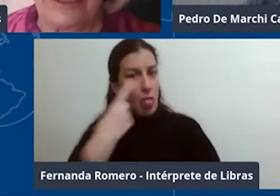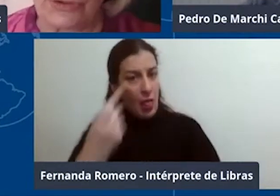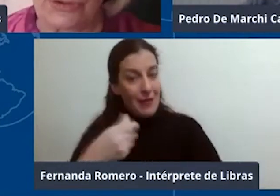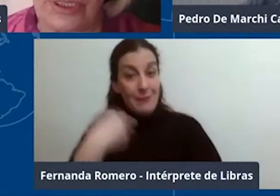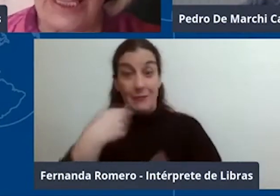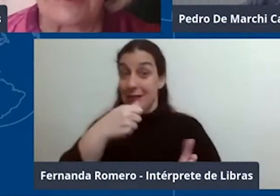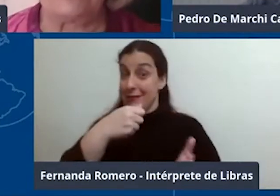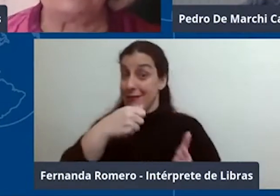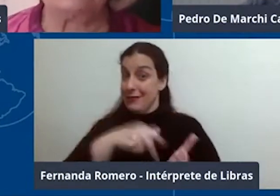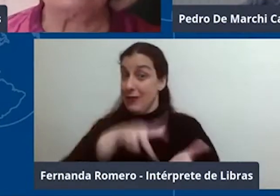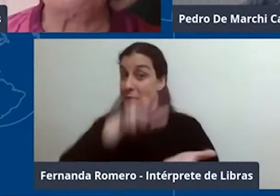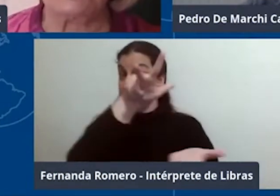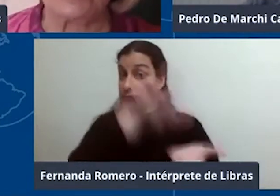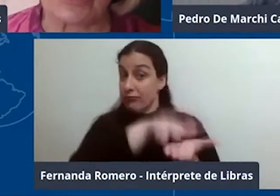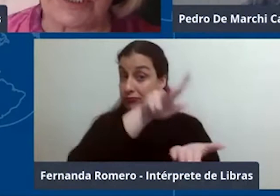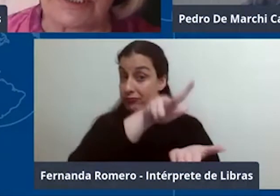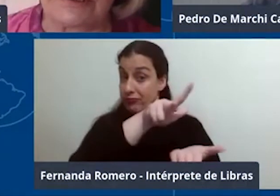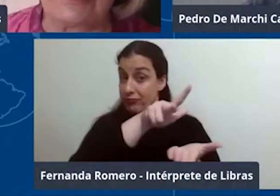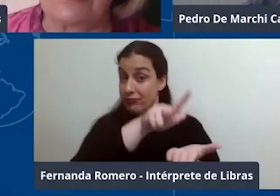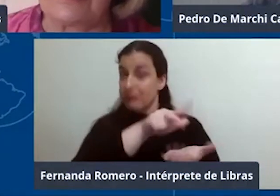formalizar isso